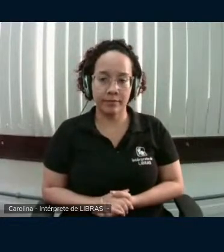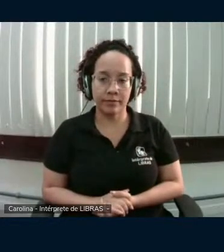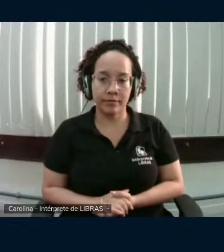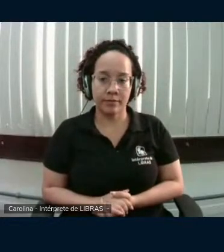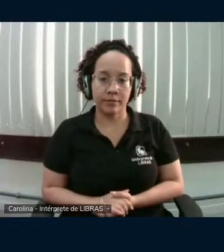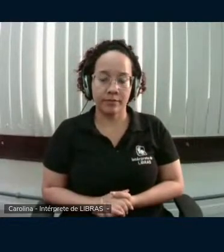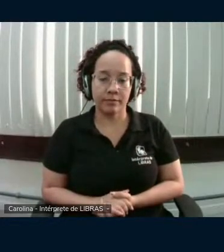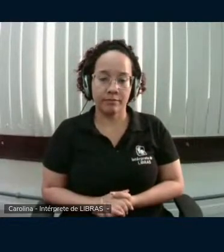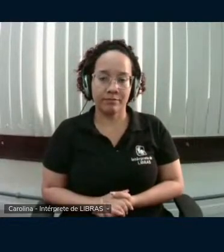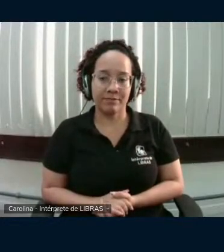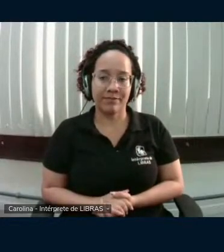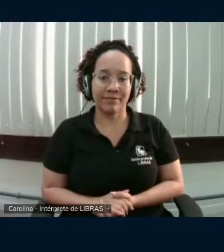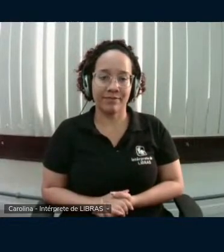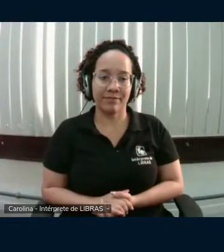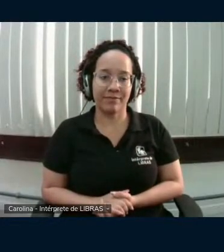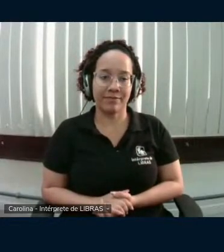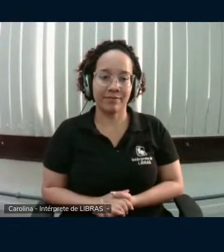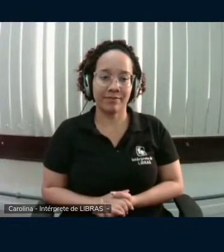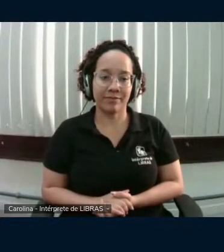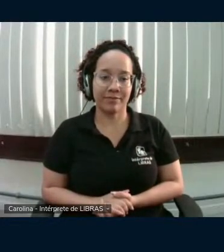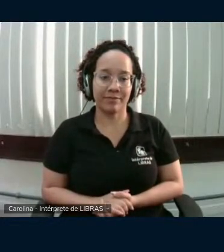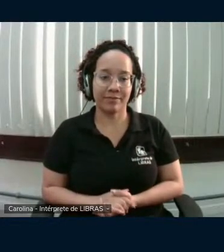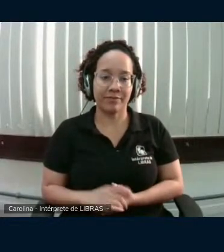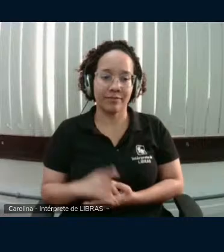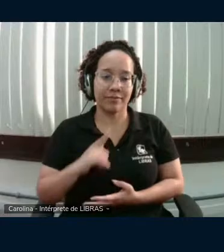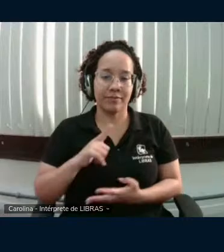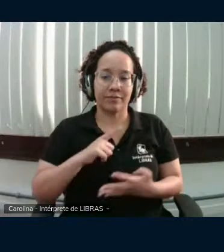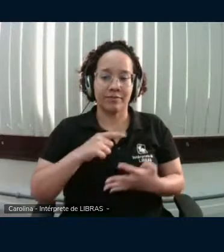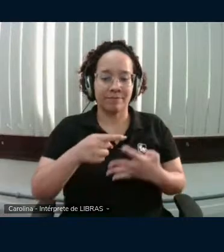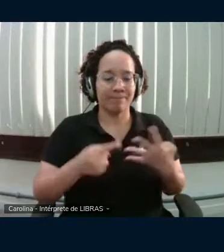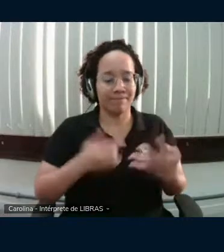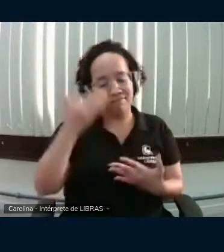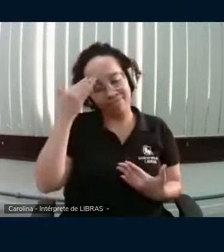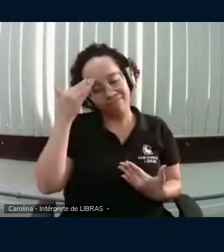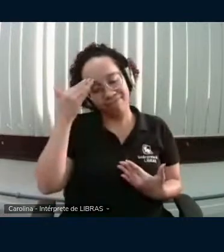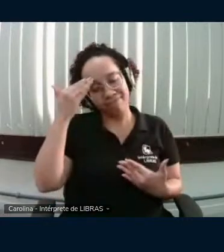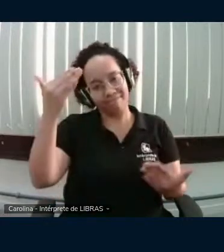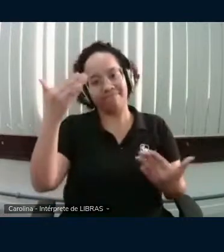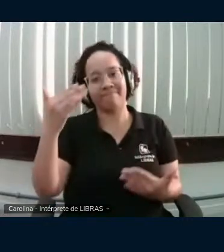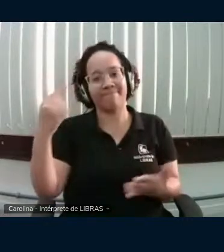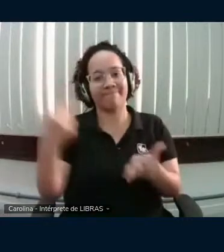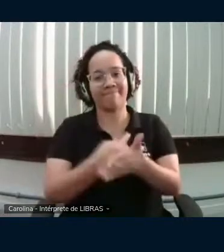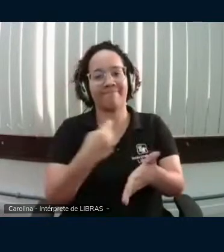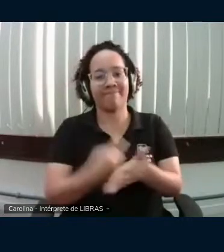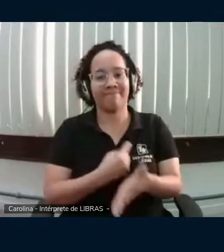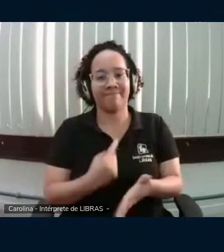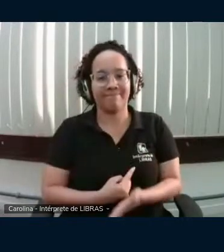com os quatro que haviam me dirigido e agradeço profundamente aí as perguntas.